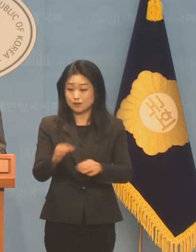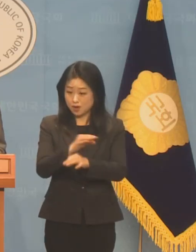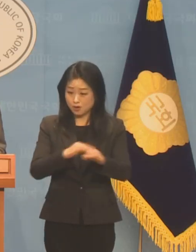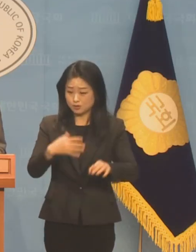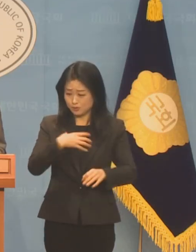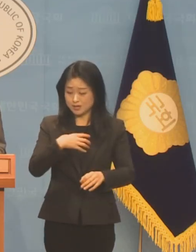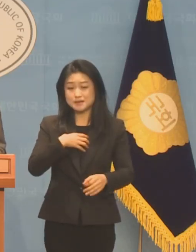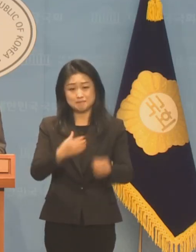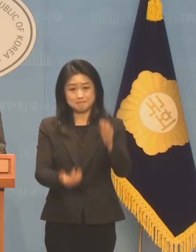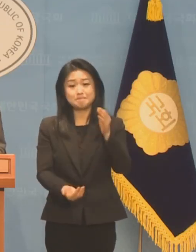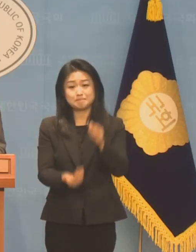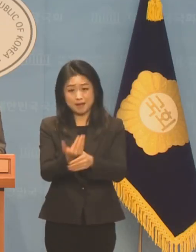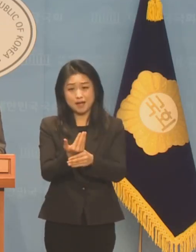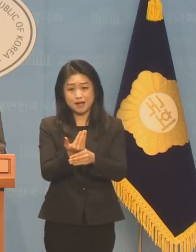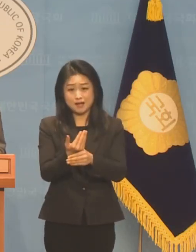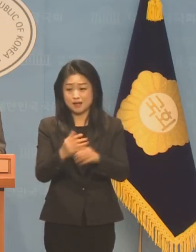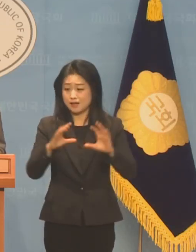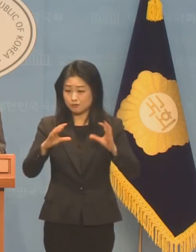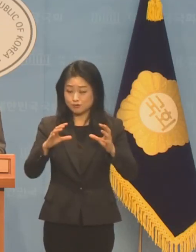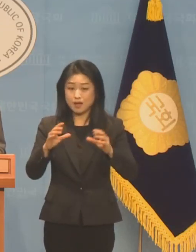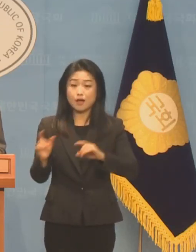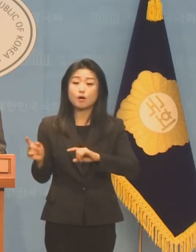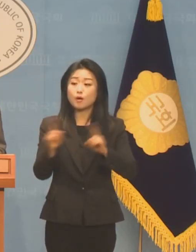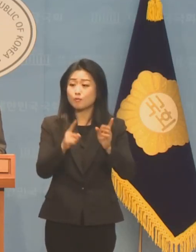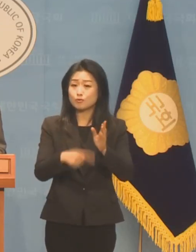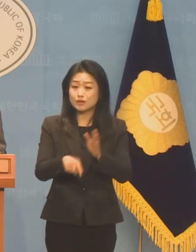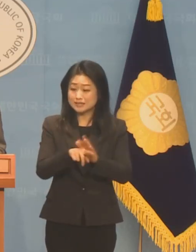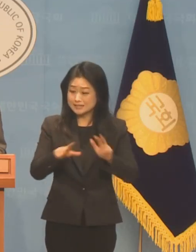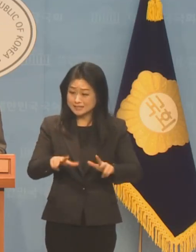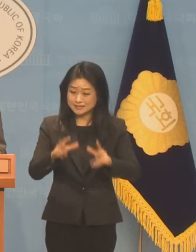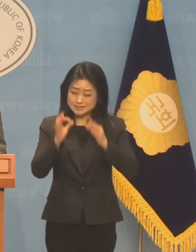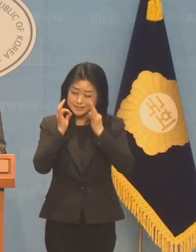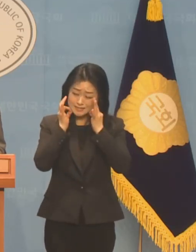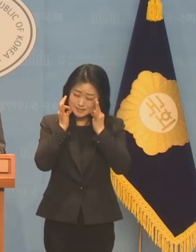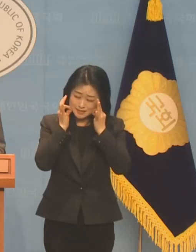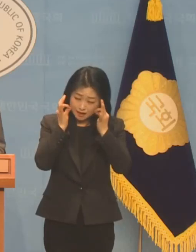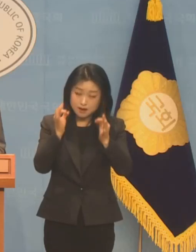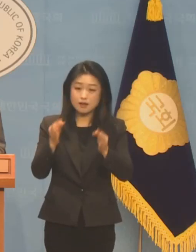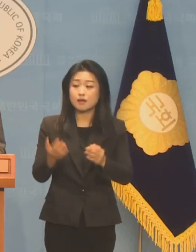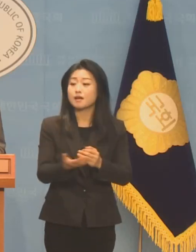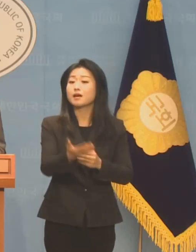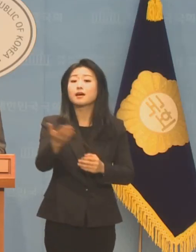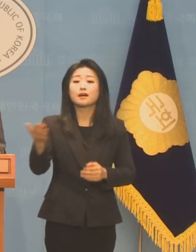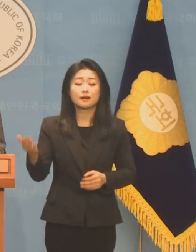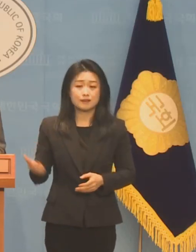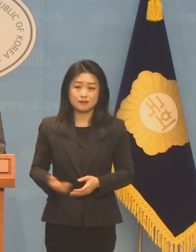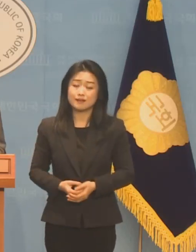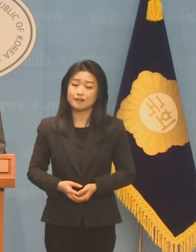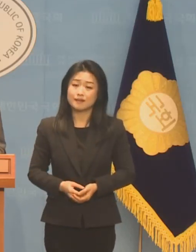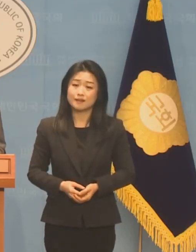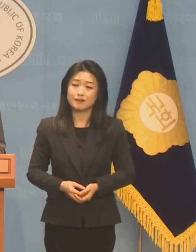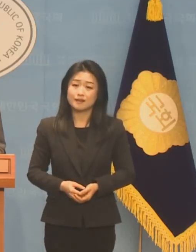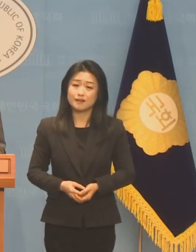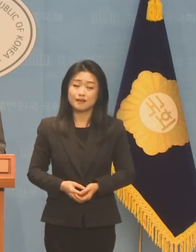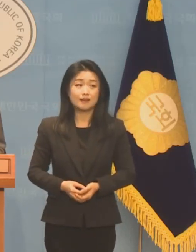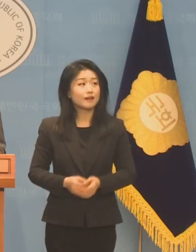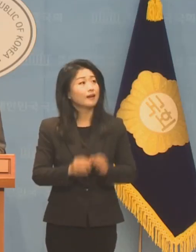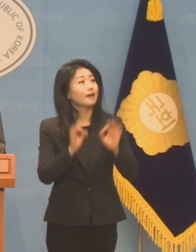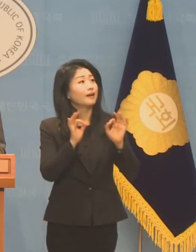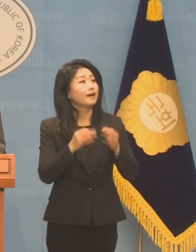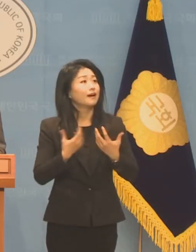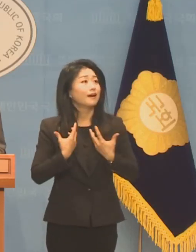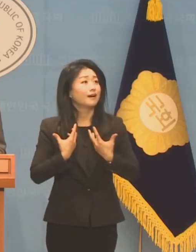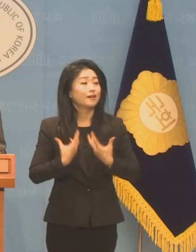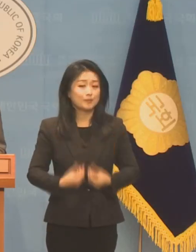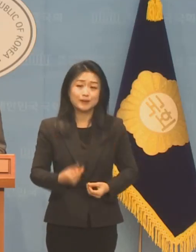위기와 국가적 회복을 위해 총력을 다하는 모든 사람들에게 절망을